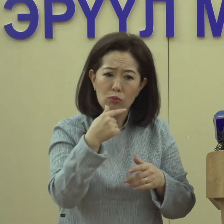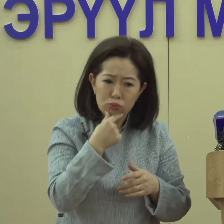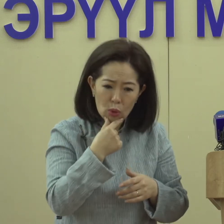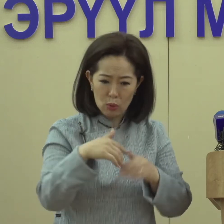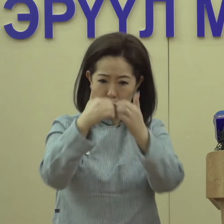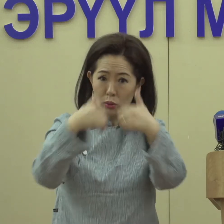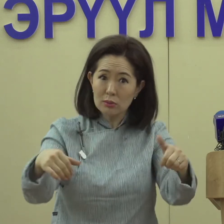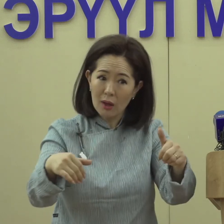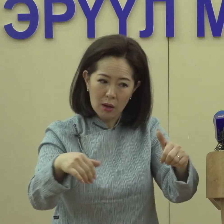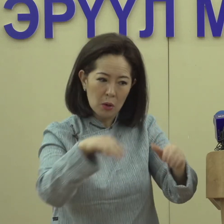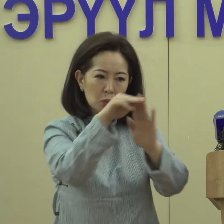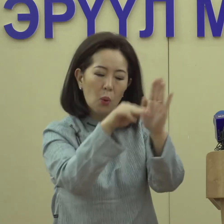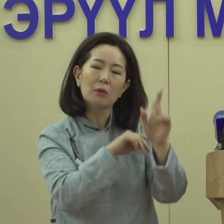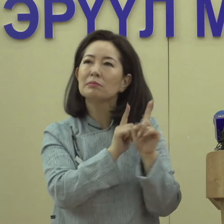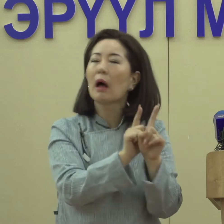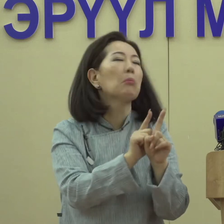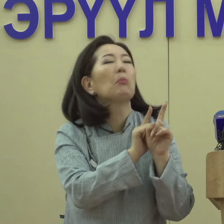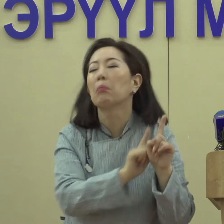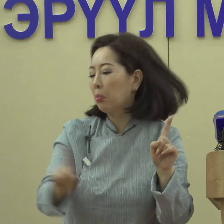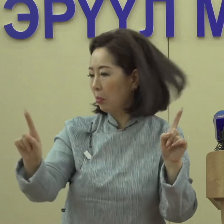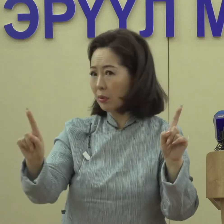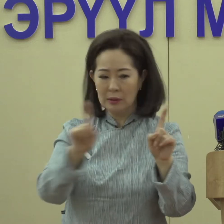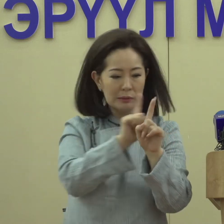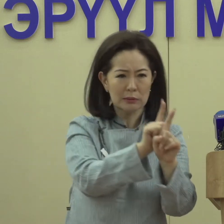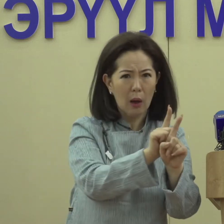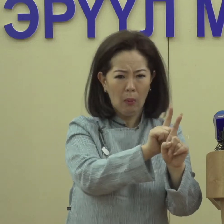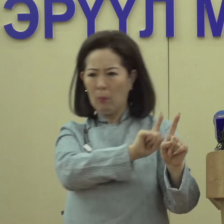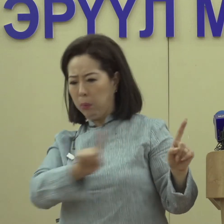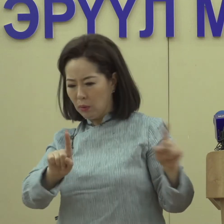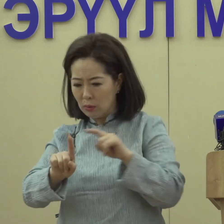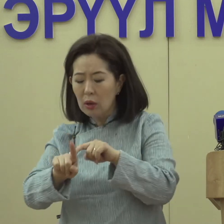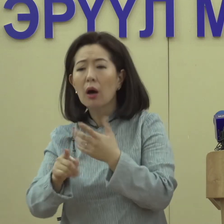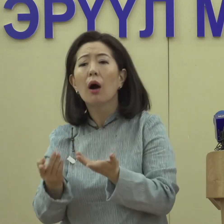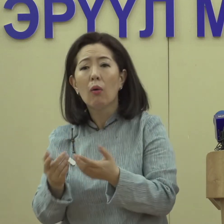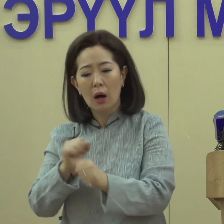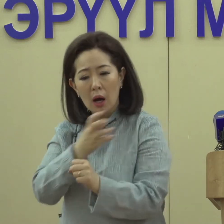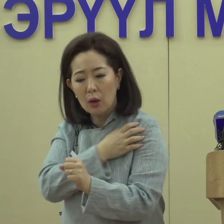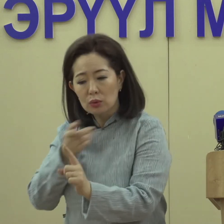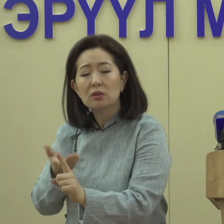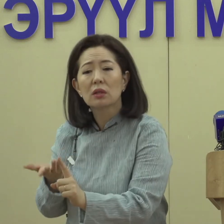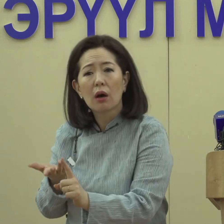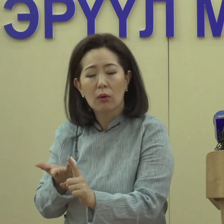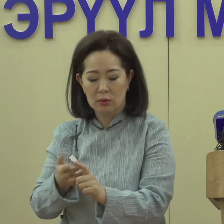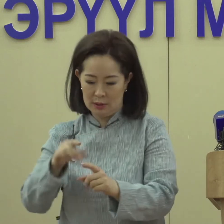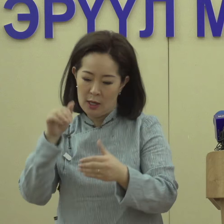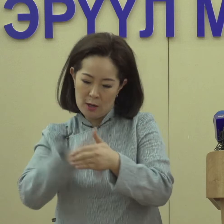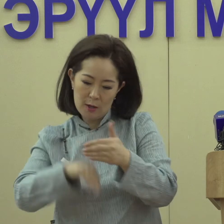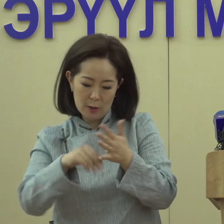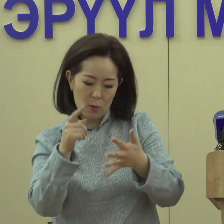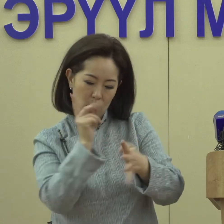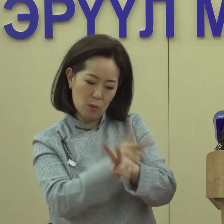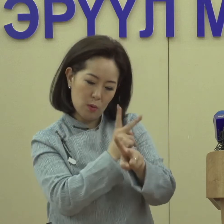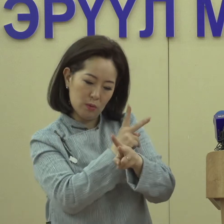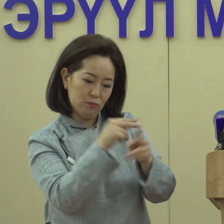тусгаарлах энэ журмаа зөрчсөн байх юм бол ямар хуулийн хариуцлага хүлээх вэ гэдэг энэ заалтуудыг бол энд нэмж оруулаад ингээ